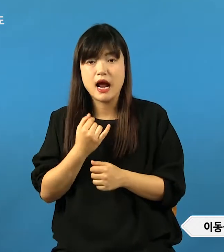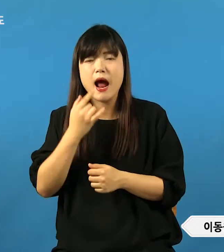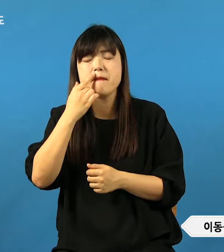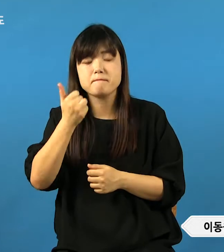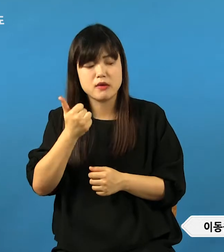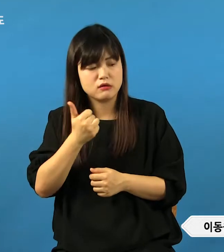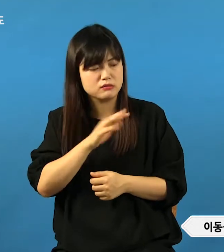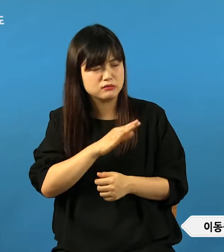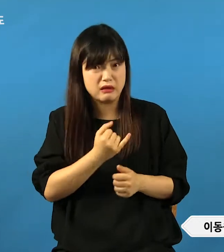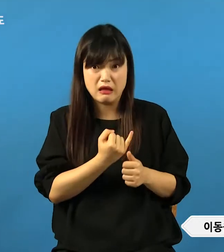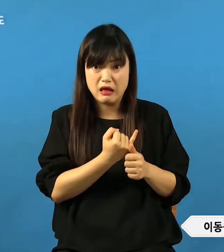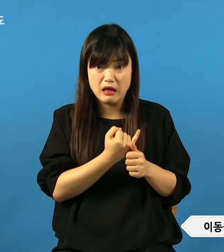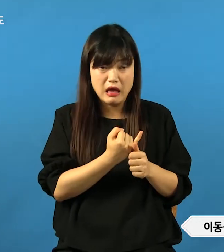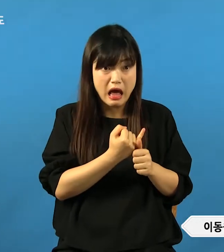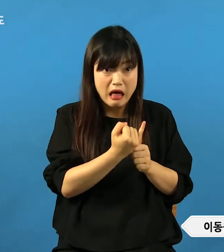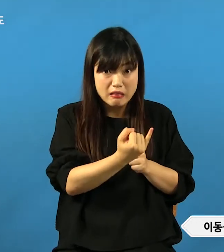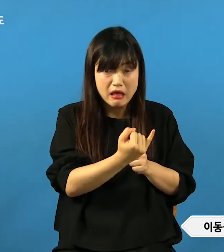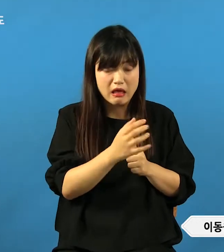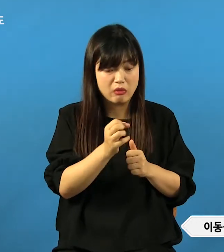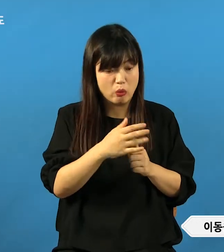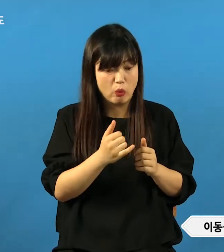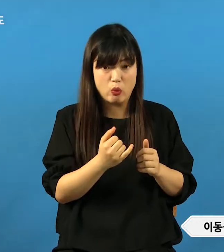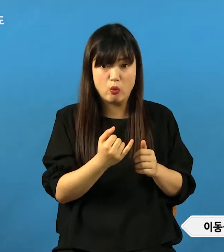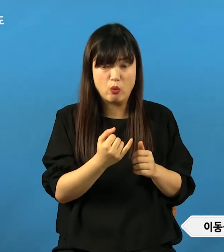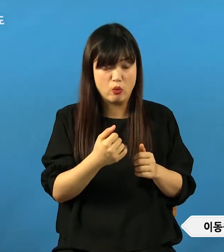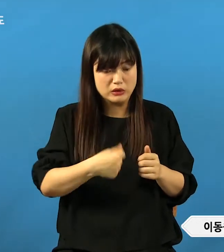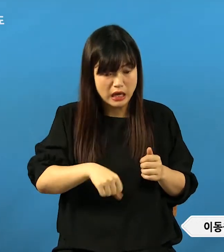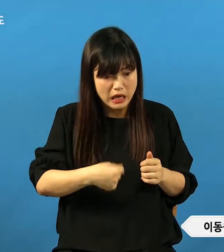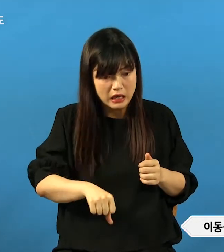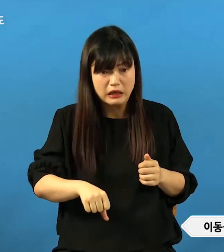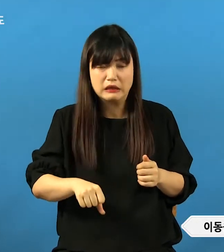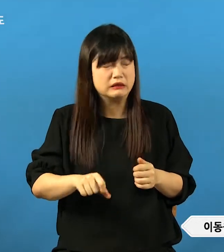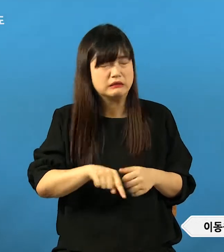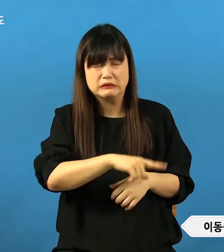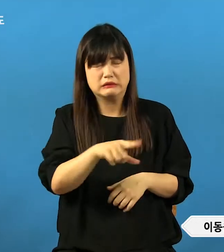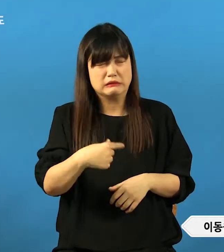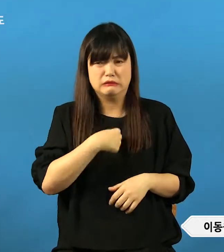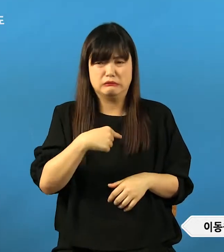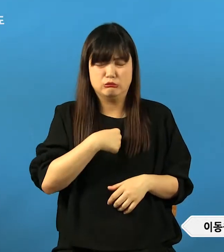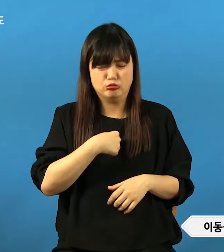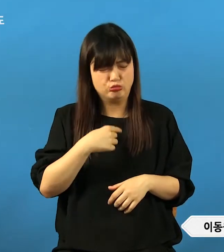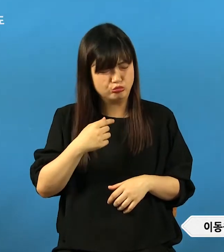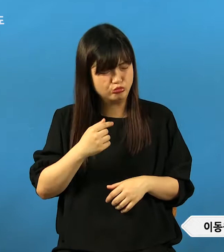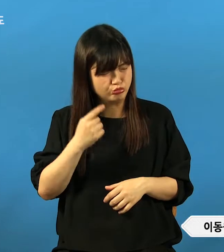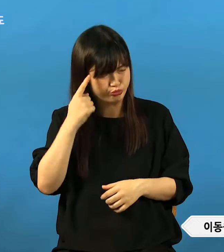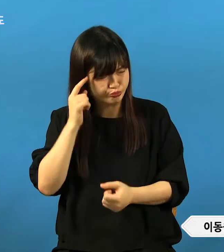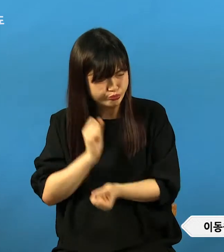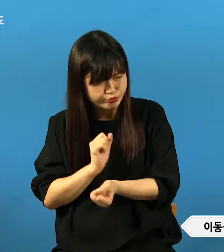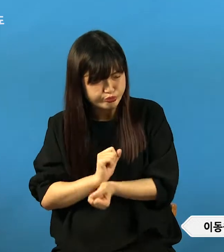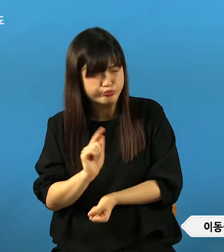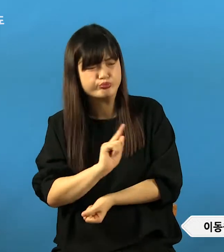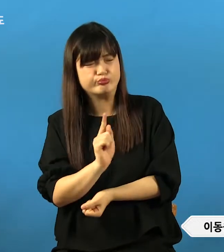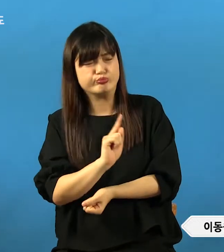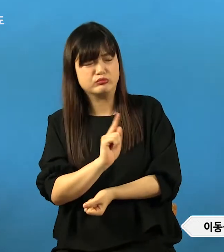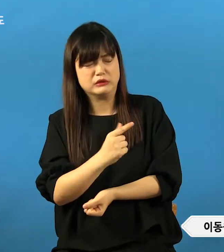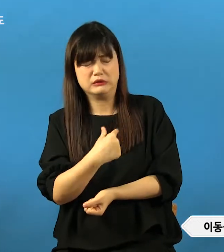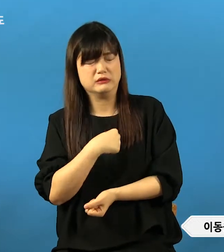근데 가족들이 이해 못하죠. 자기 남편이 미쳤다고 생각합니다. 자식들도 그렇게